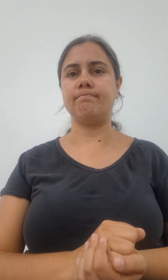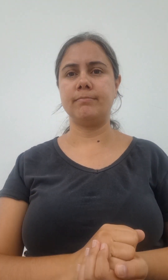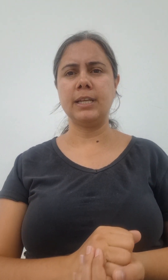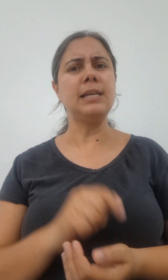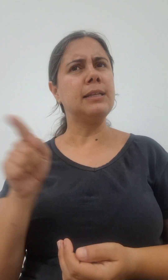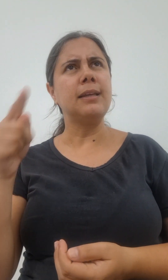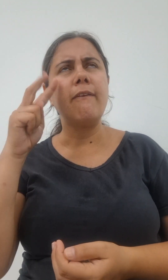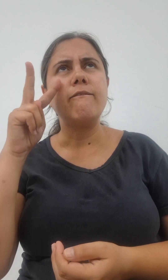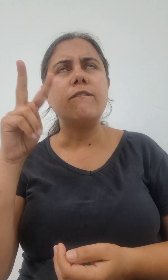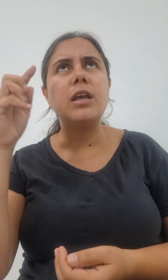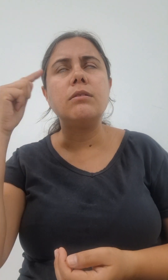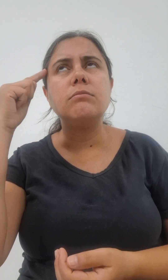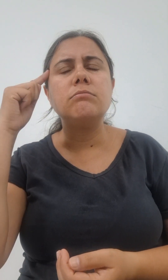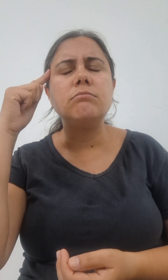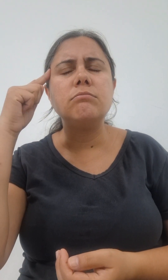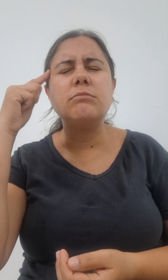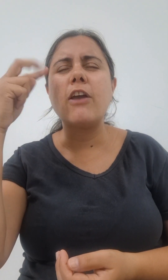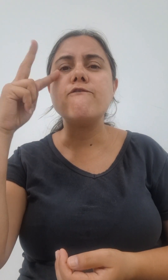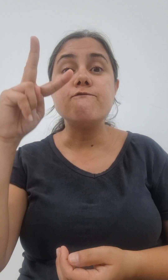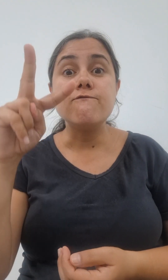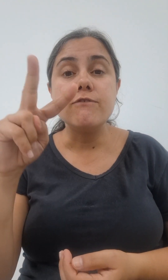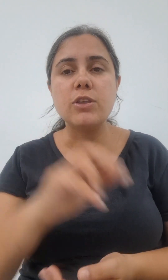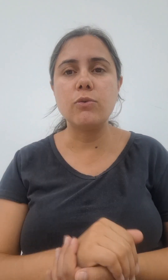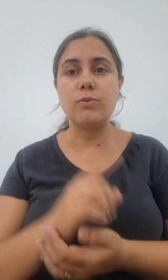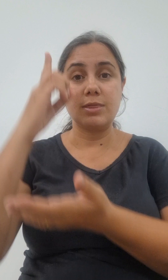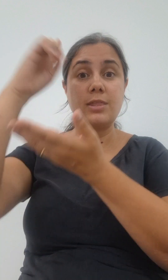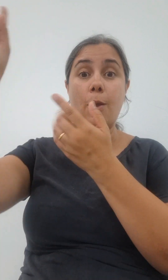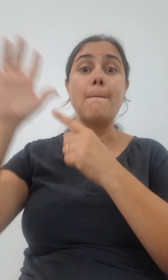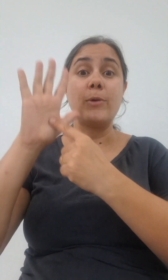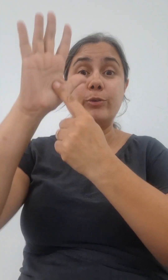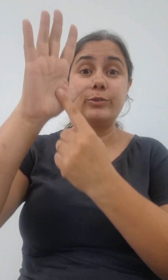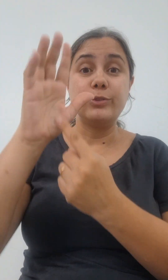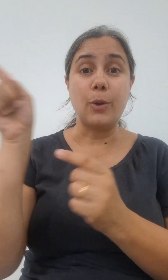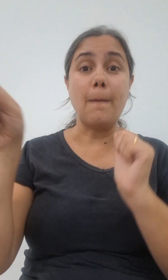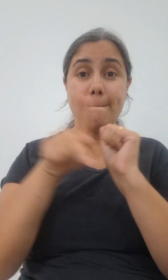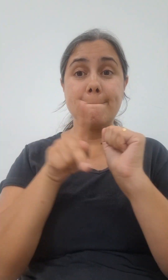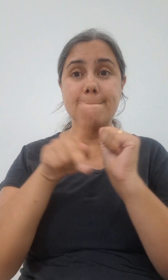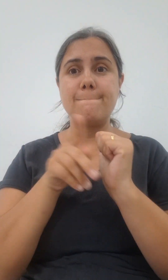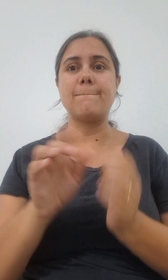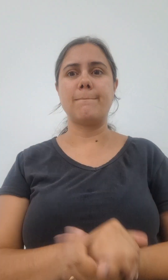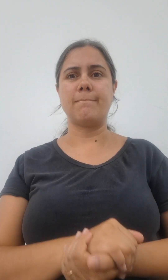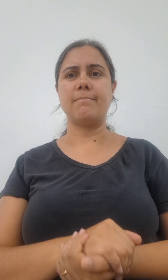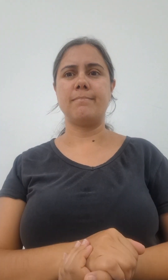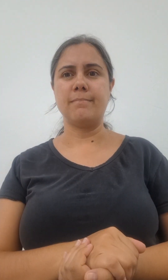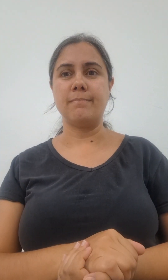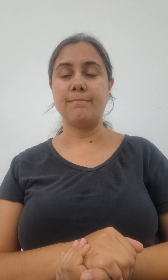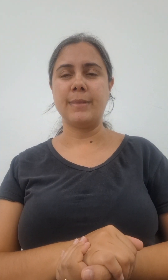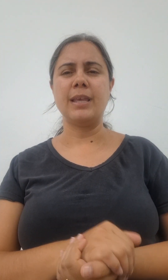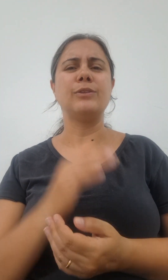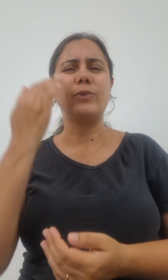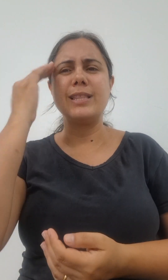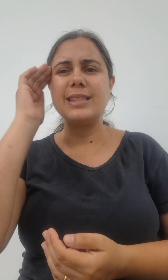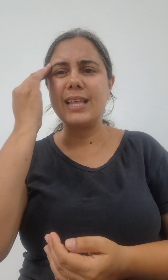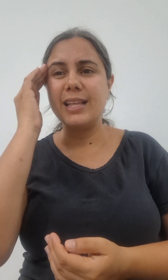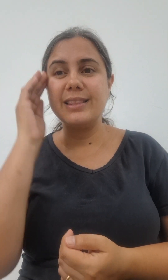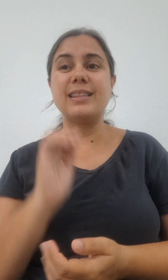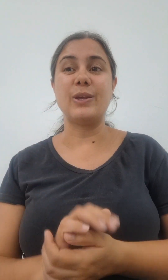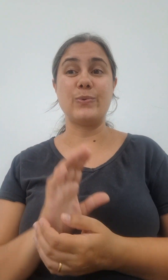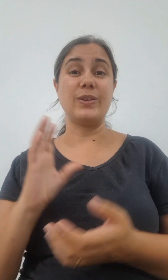para orar ao meio-dia. Então ele viu, ele entendeu, ele teve uma visão que